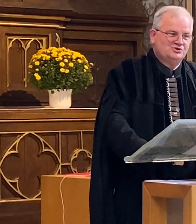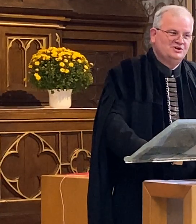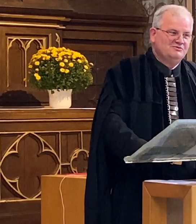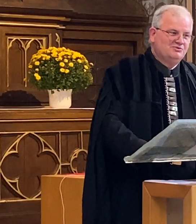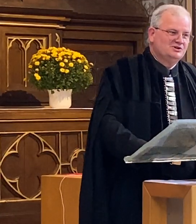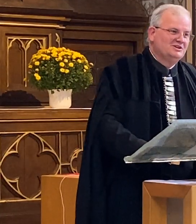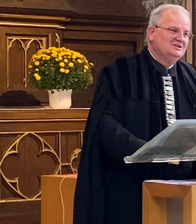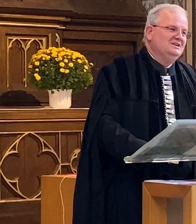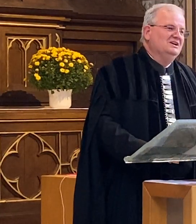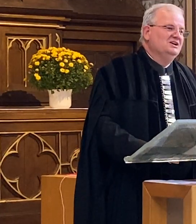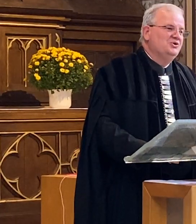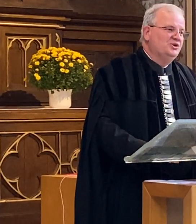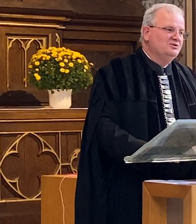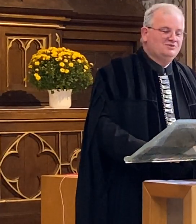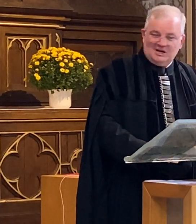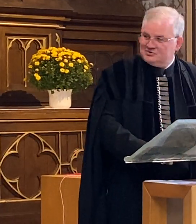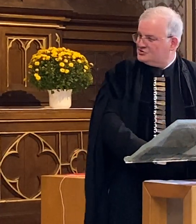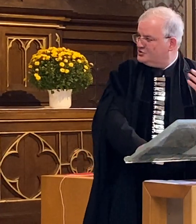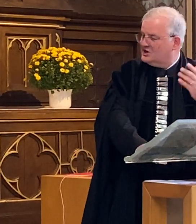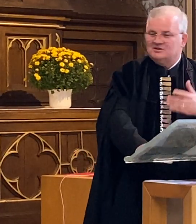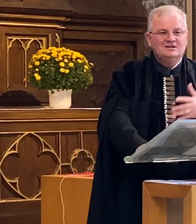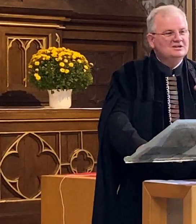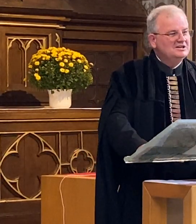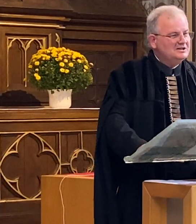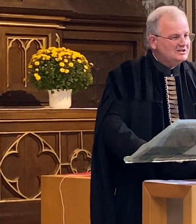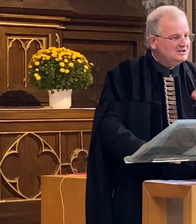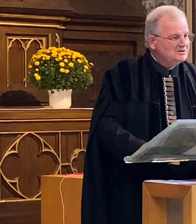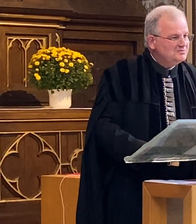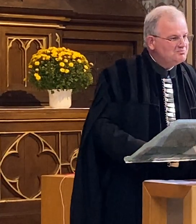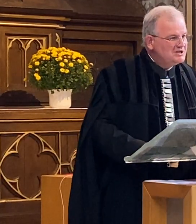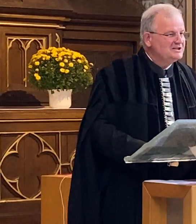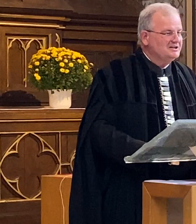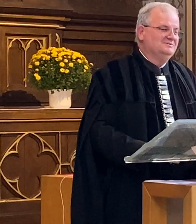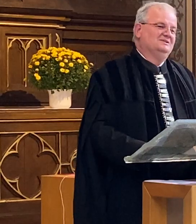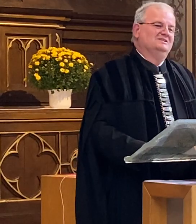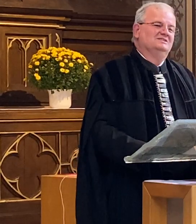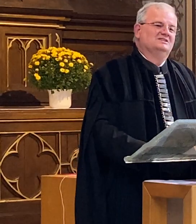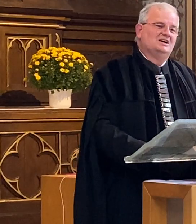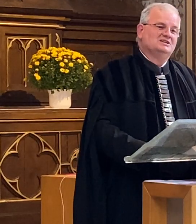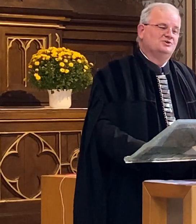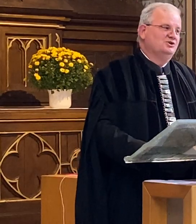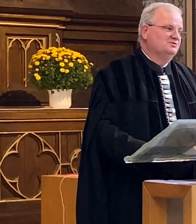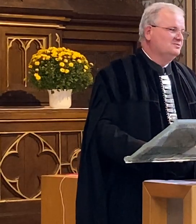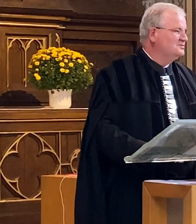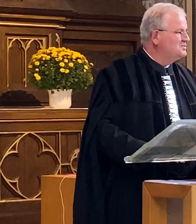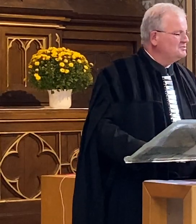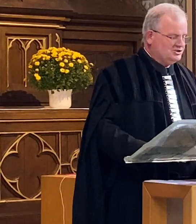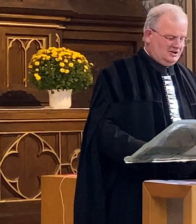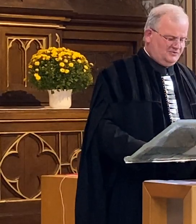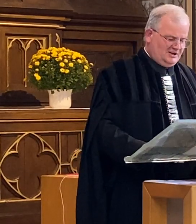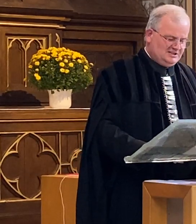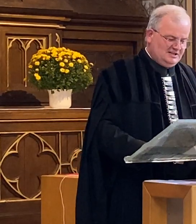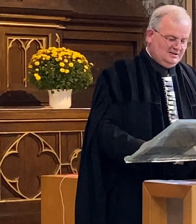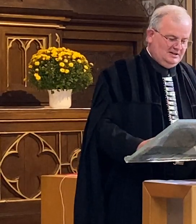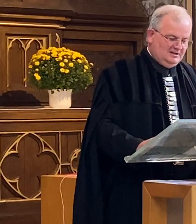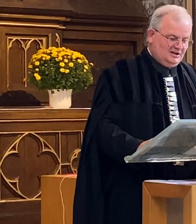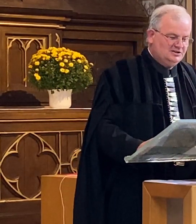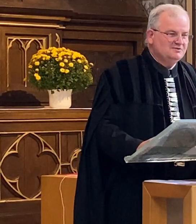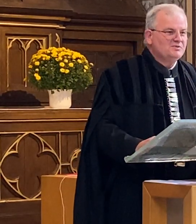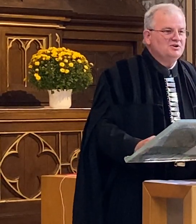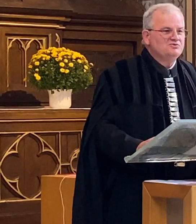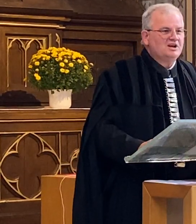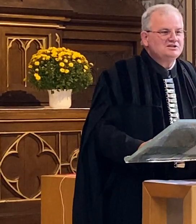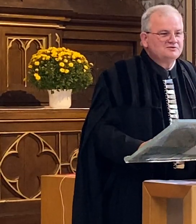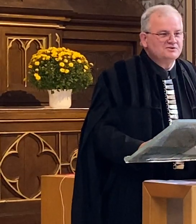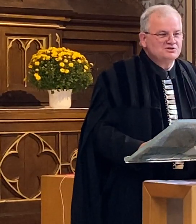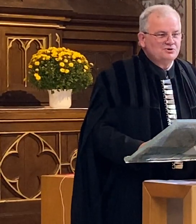so schöne Worte hören und wir haben so schöne Bilder gerade gehört, biblische Verse. Dachte